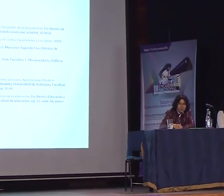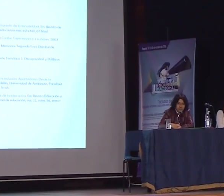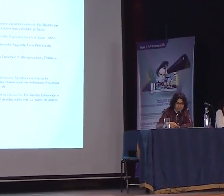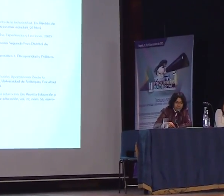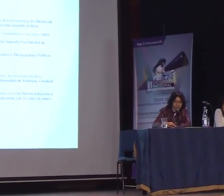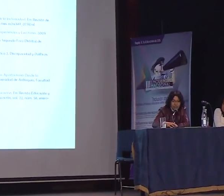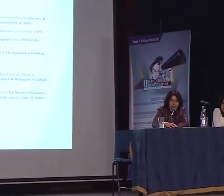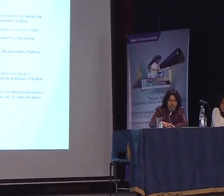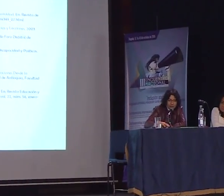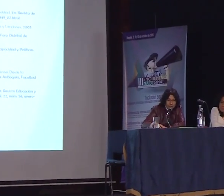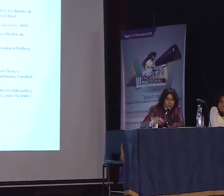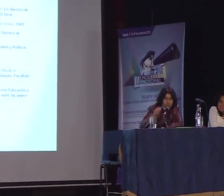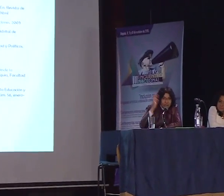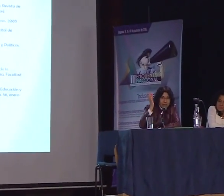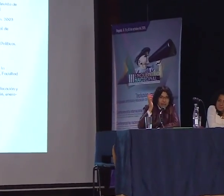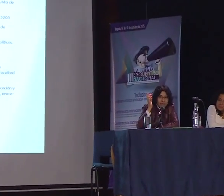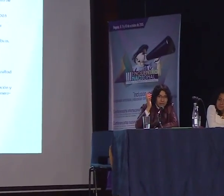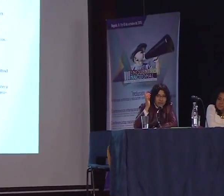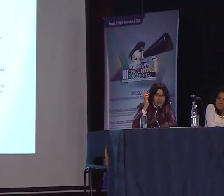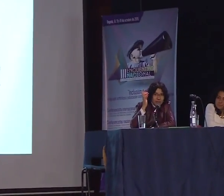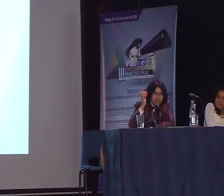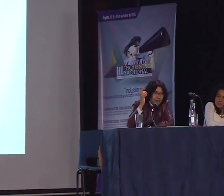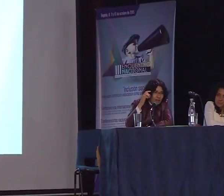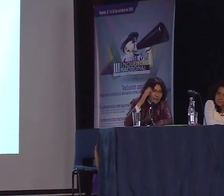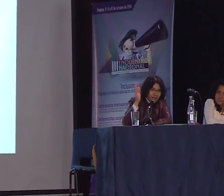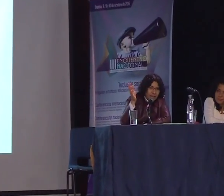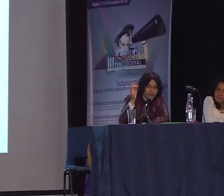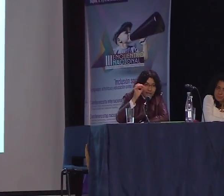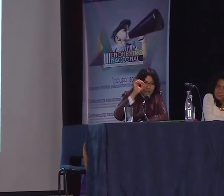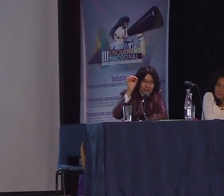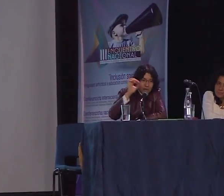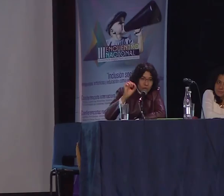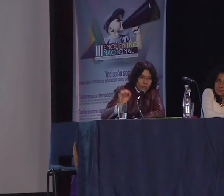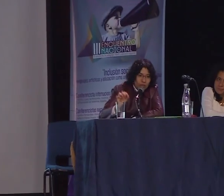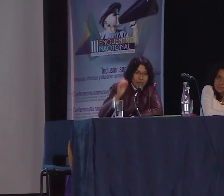entreguen sobre la declaración de Salamanca,